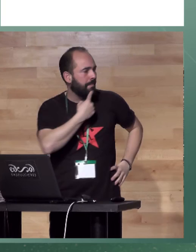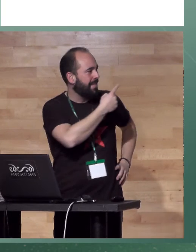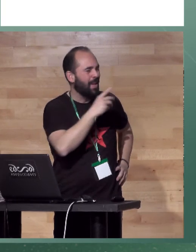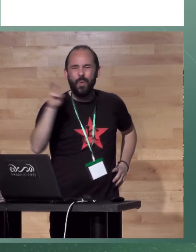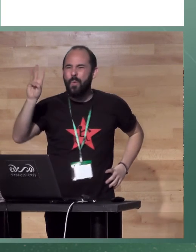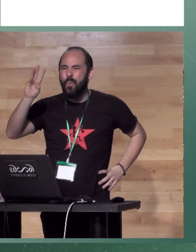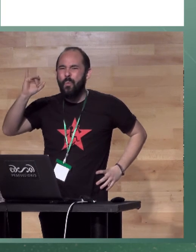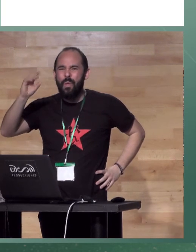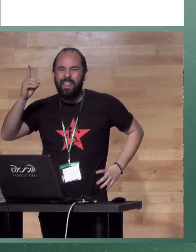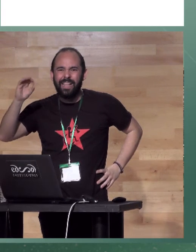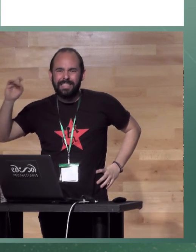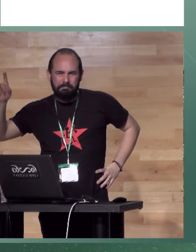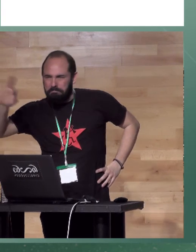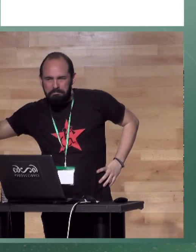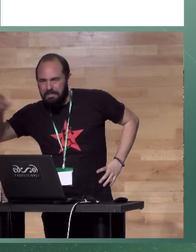el audio.